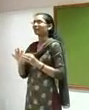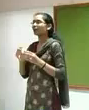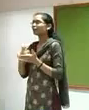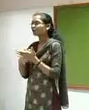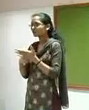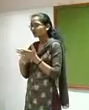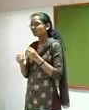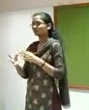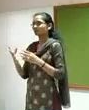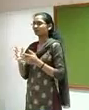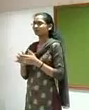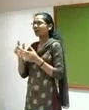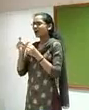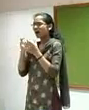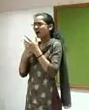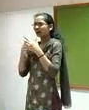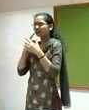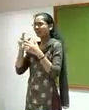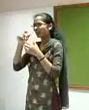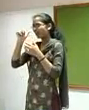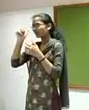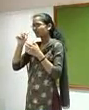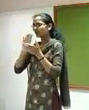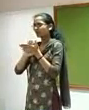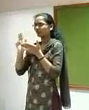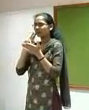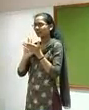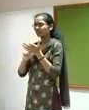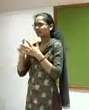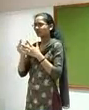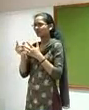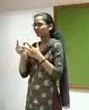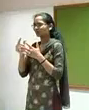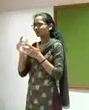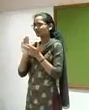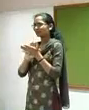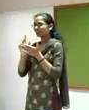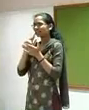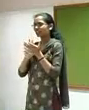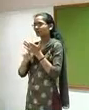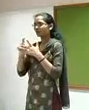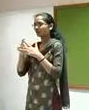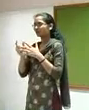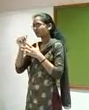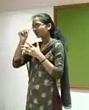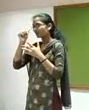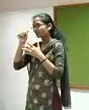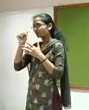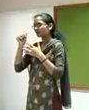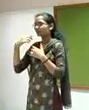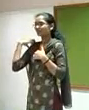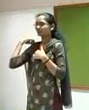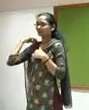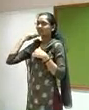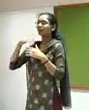an article in the Hindu where he made a big case for the fact कि जब तक कि हम कॉन्स्टिट्यूशन को अमेंड नहीं करेंगे, हम